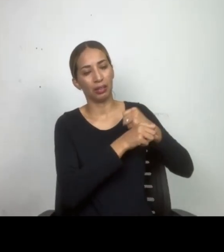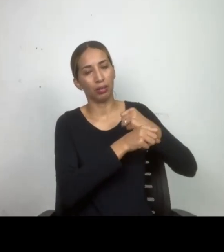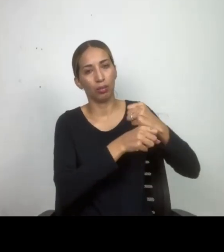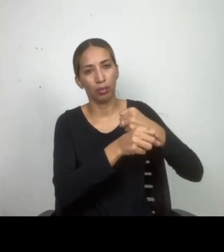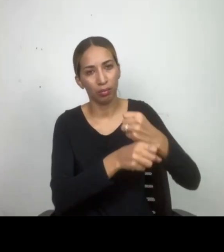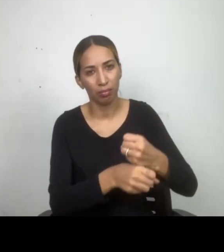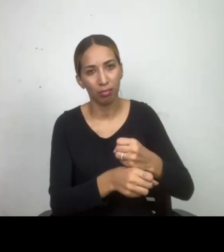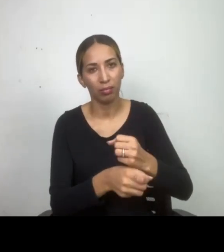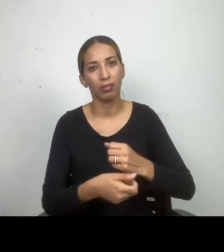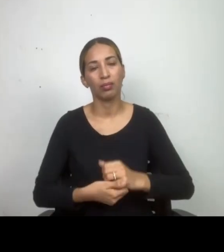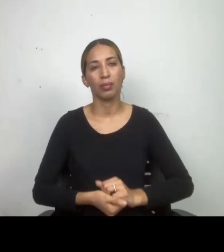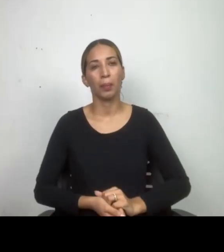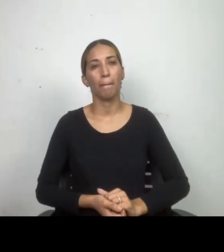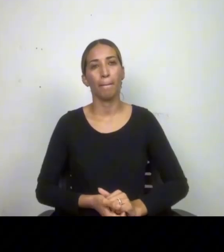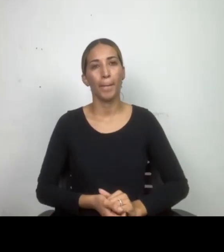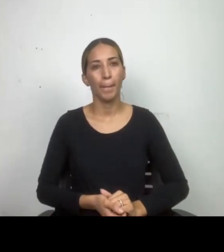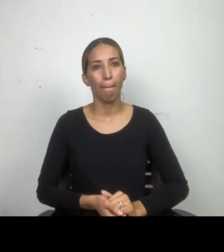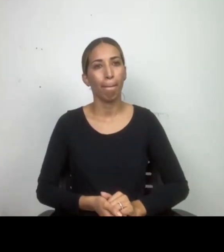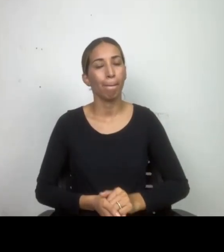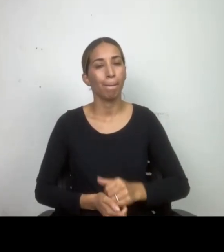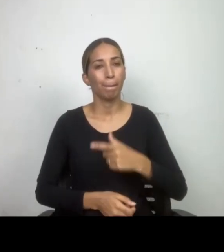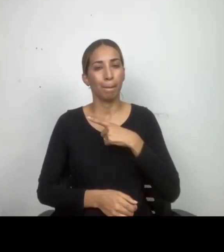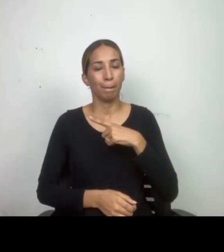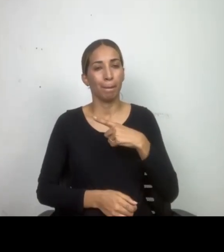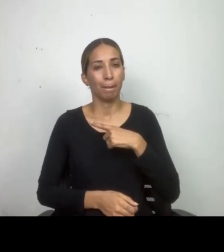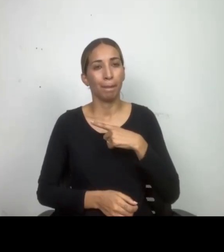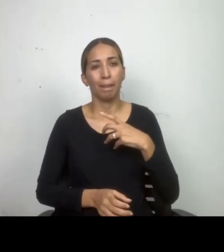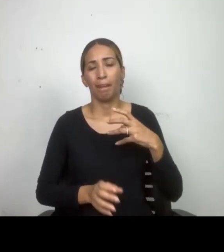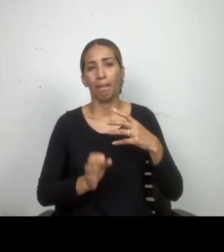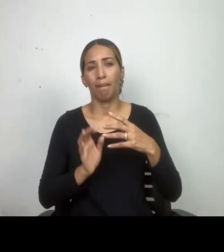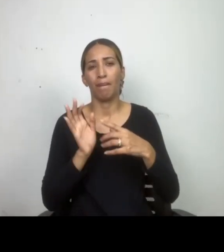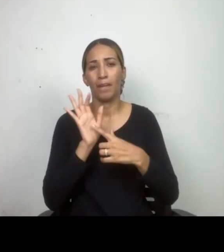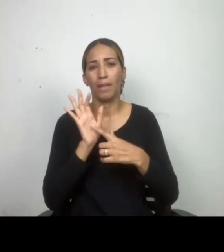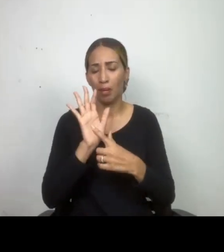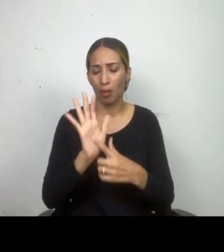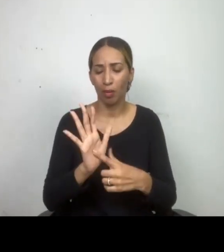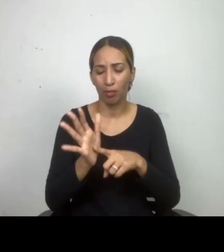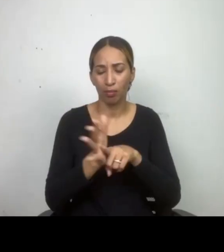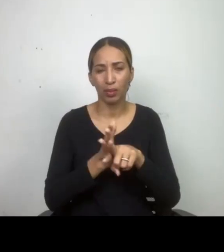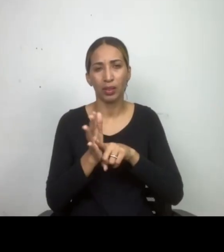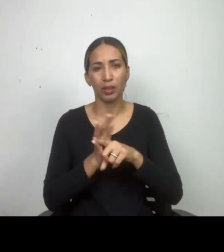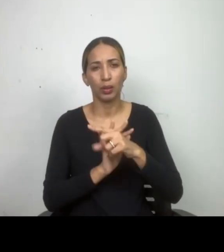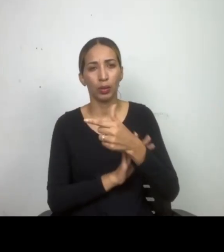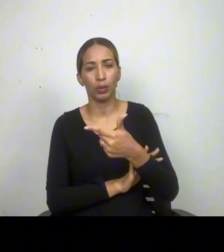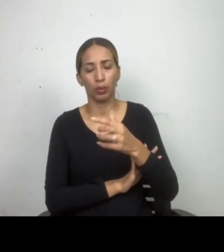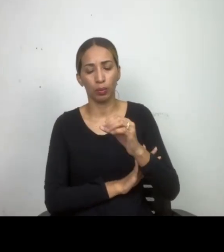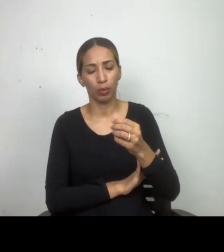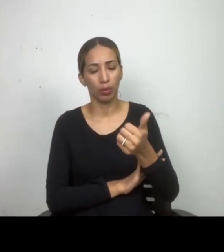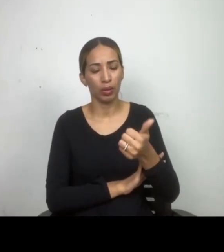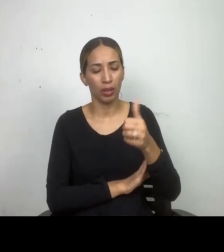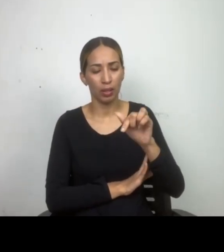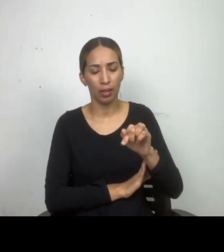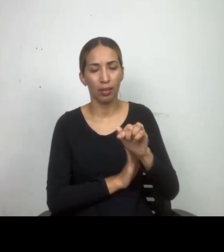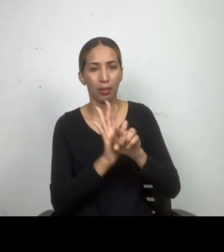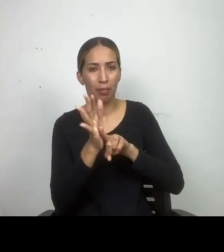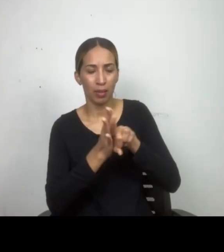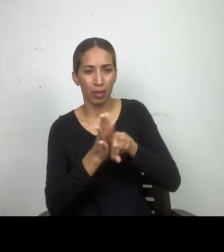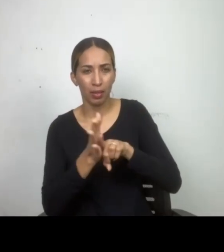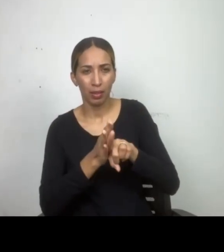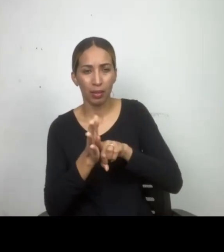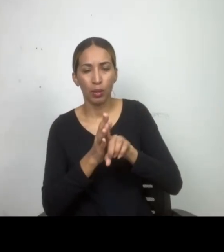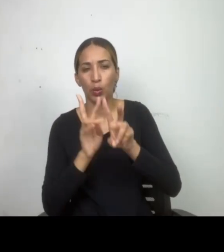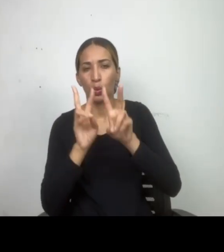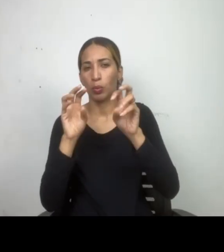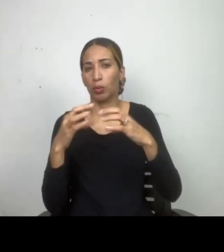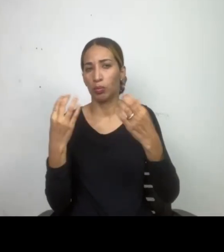O IPEA, né, tem um levantamento de 2017, né, sobre o perfil das comunidades terapêuticas. Nesse levantamento, ele